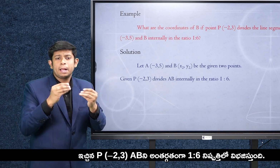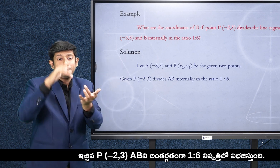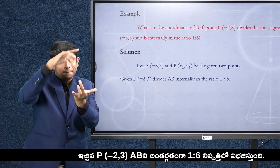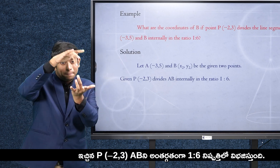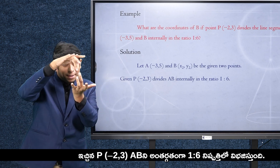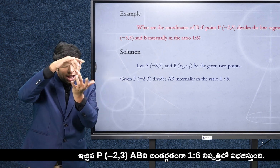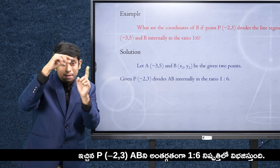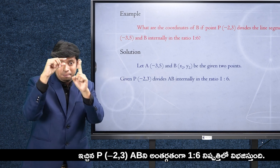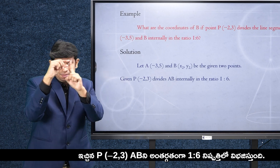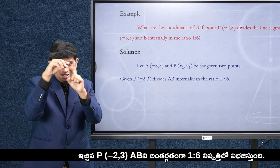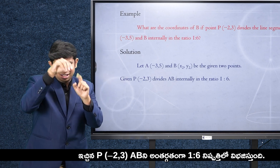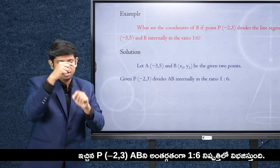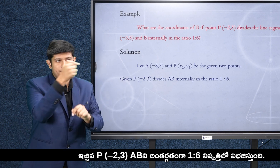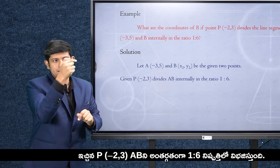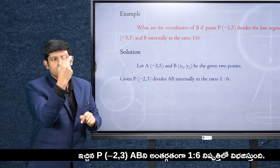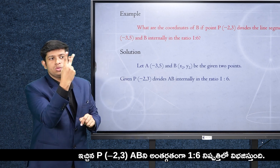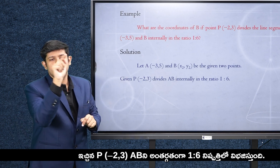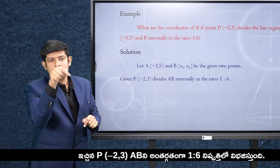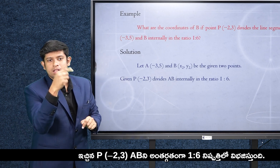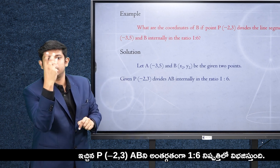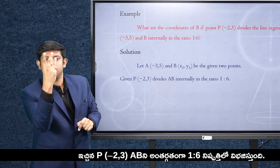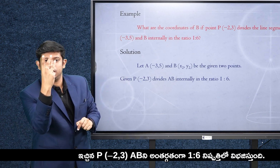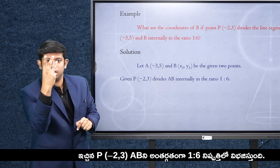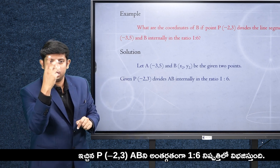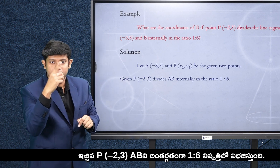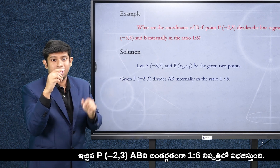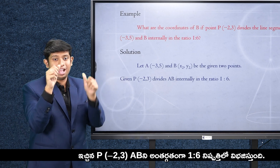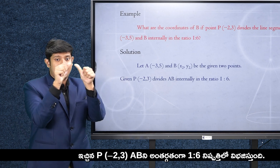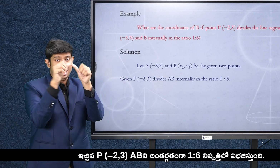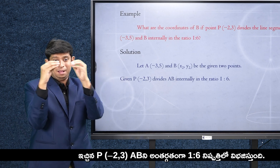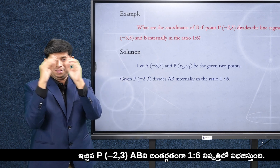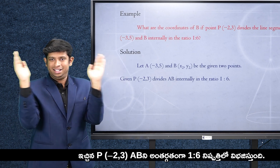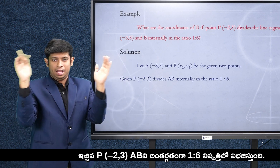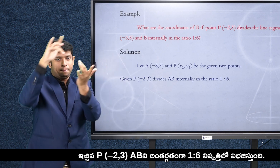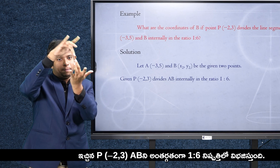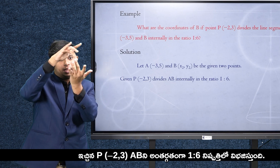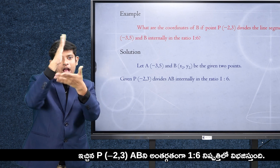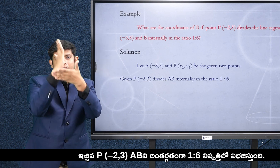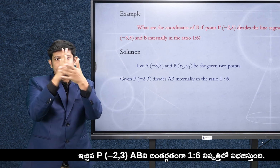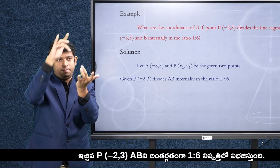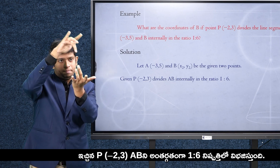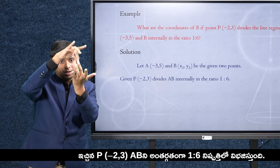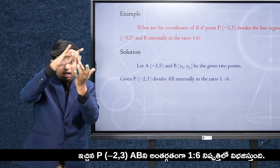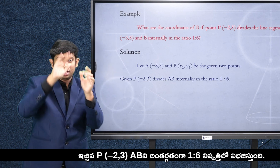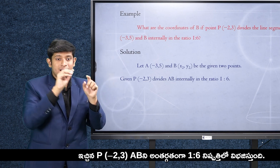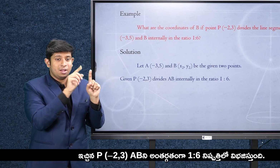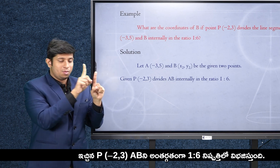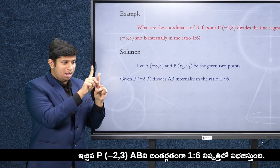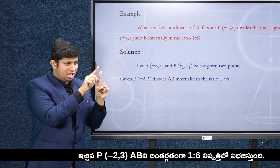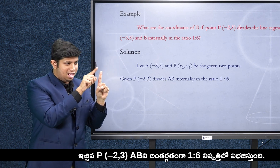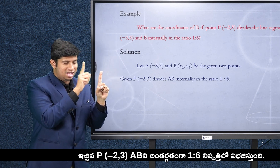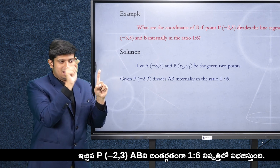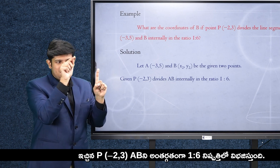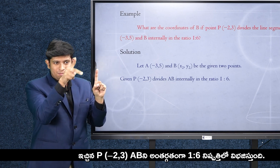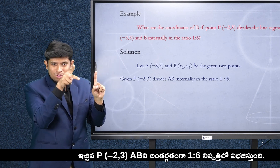ఇచ్చిన p -2 3 ab ని అంతర్గతంగా 1:6 నిష్పత్తిలో